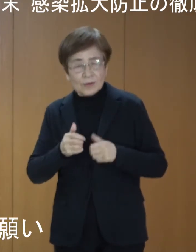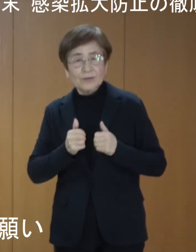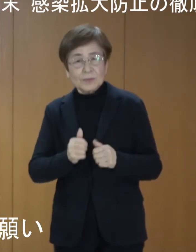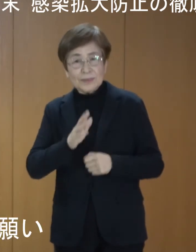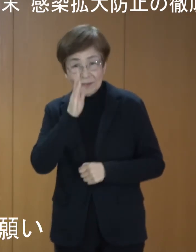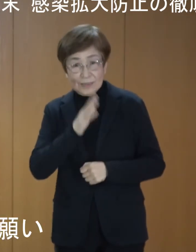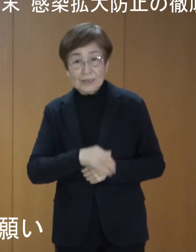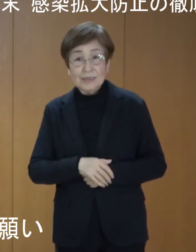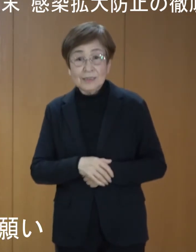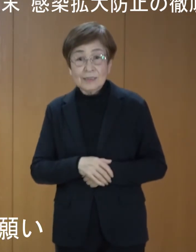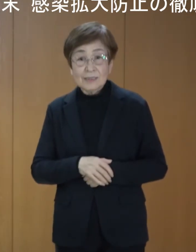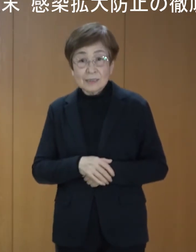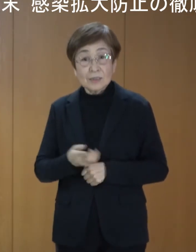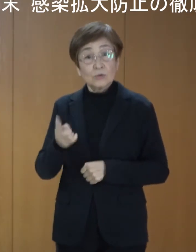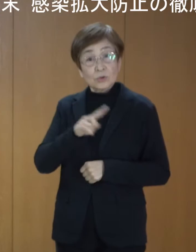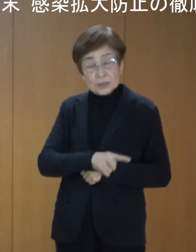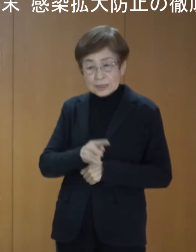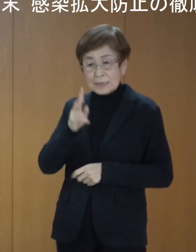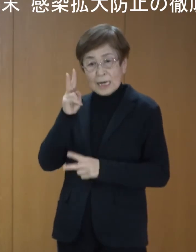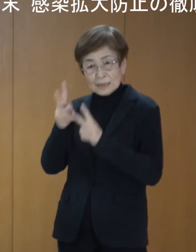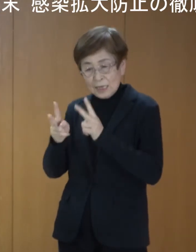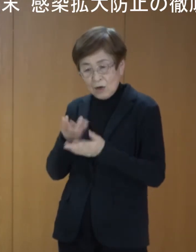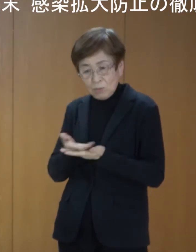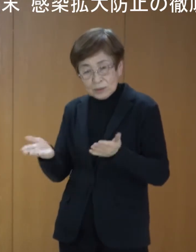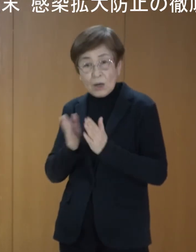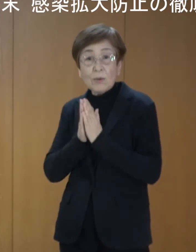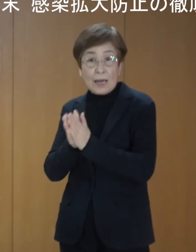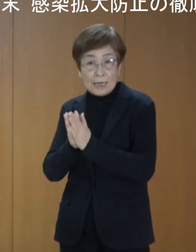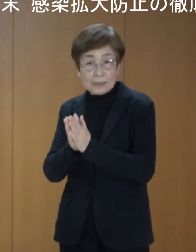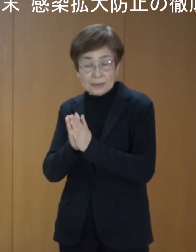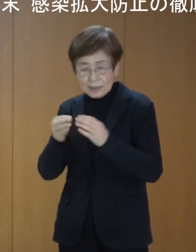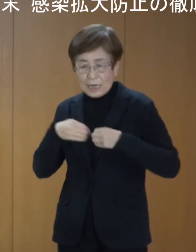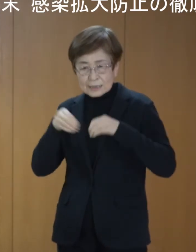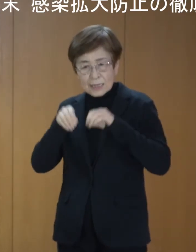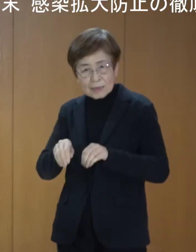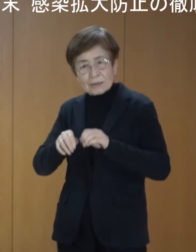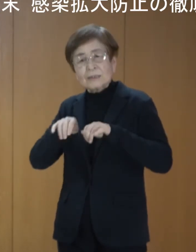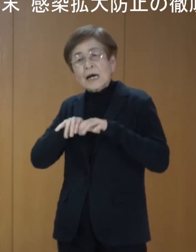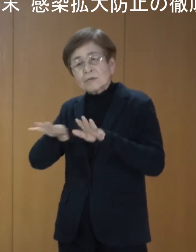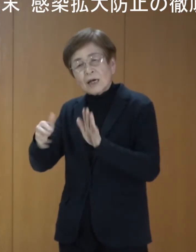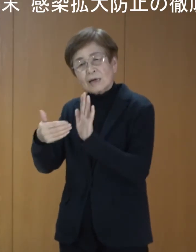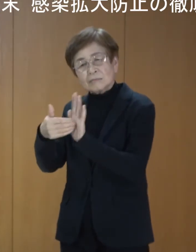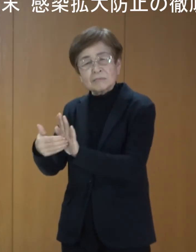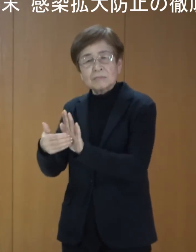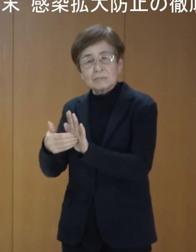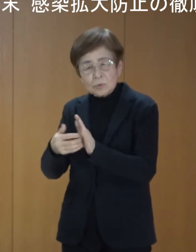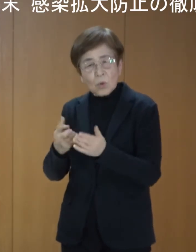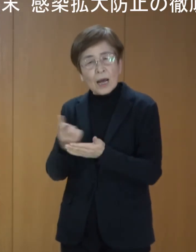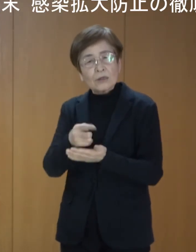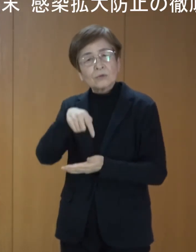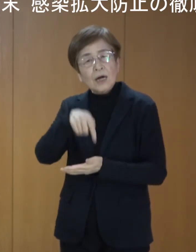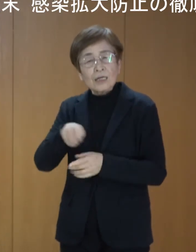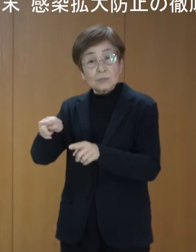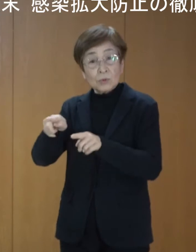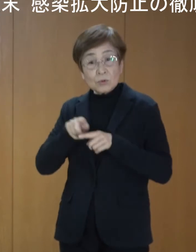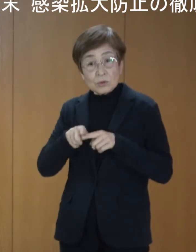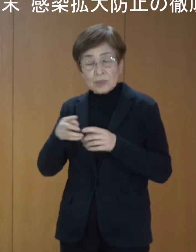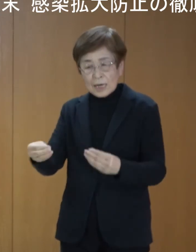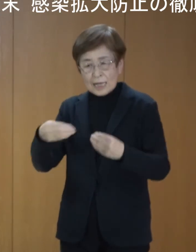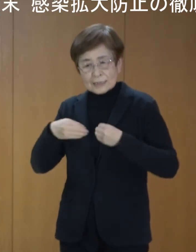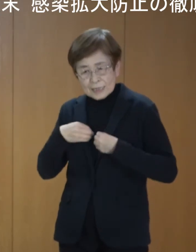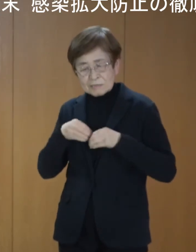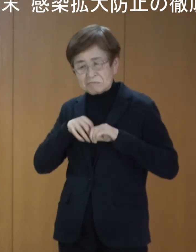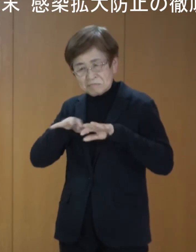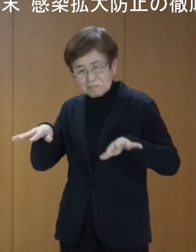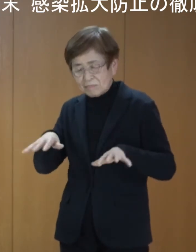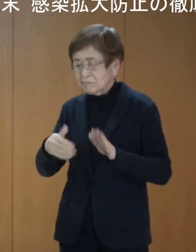に事業者の皆様へのお願いです。感染拡大予防ガイドラインなどに基づく感染防止を徹底して